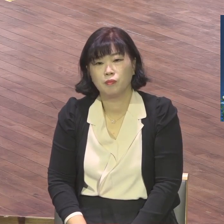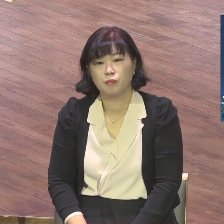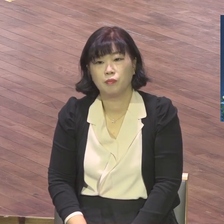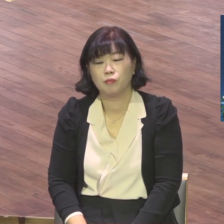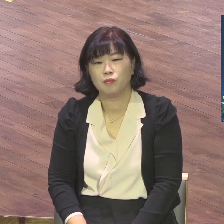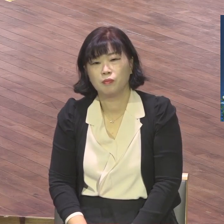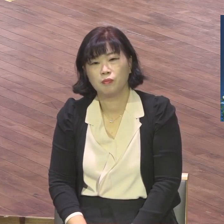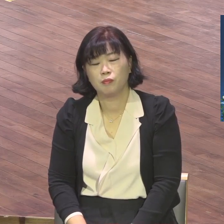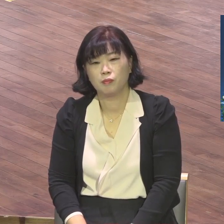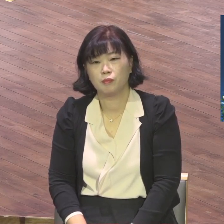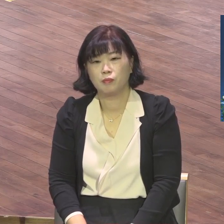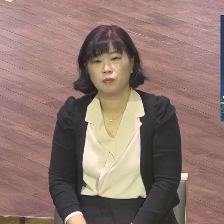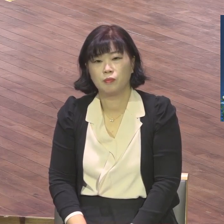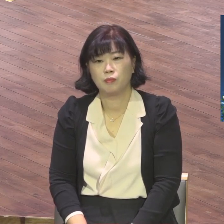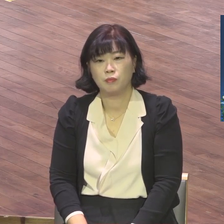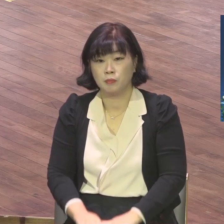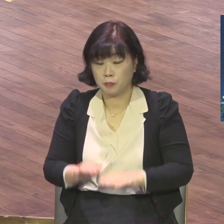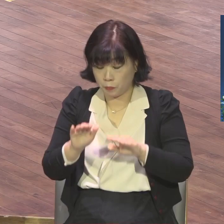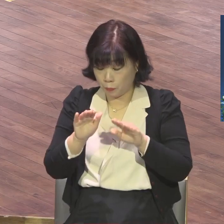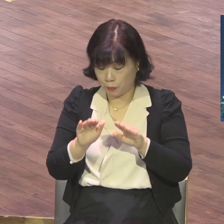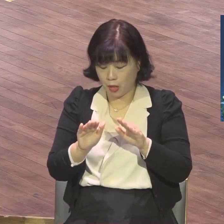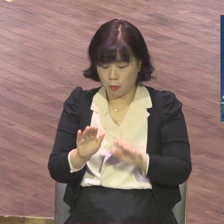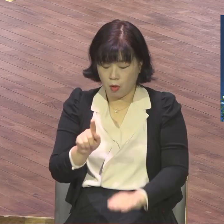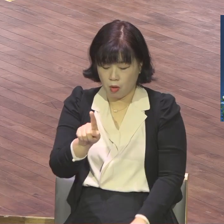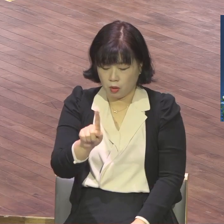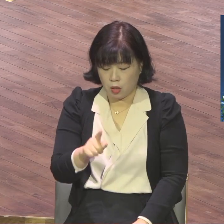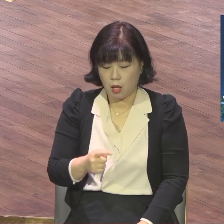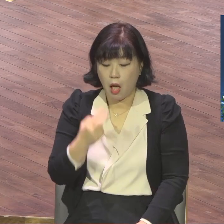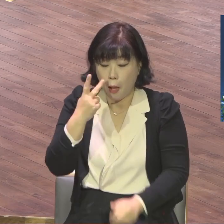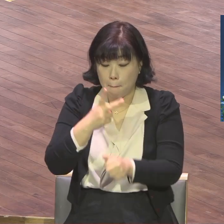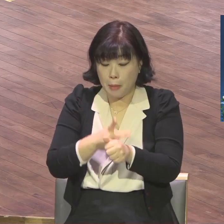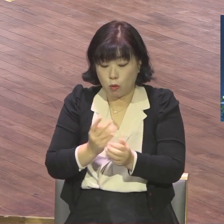생명 살리는 이 통로예요.